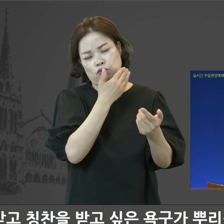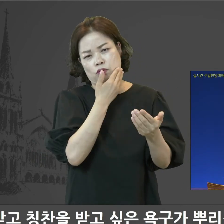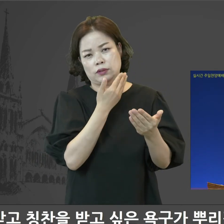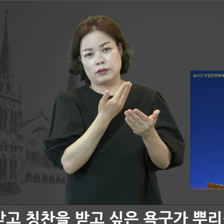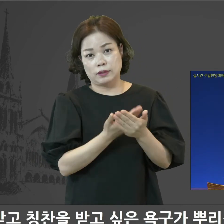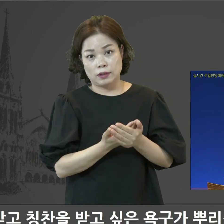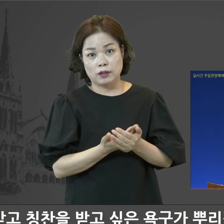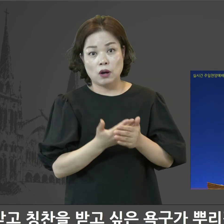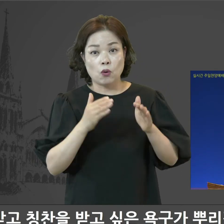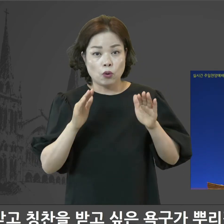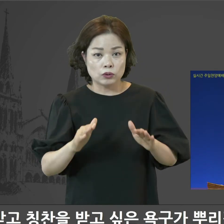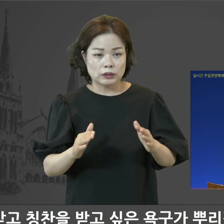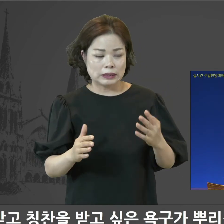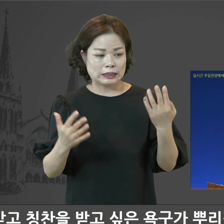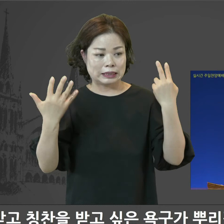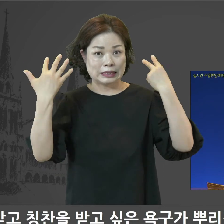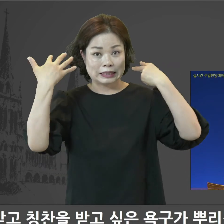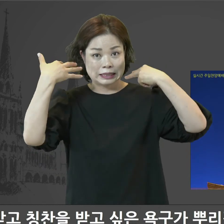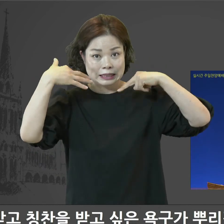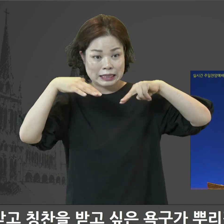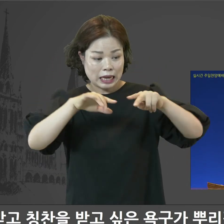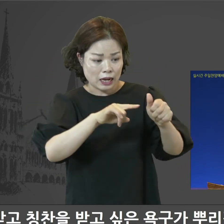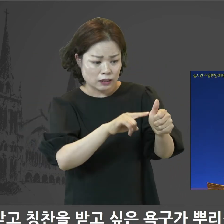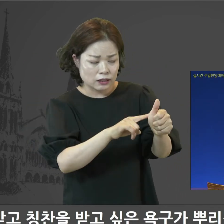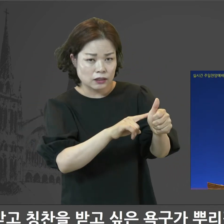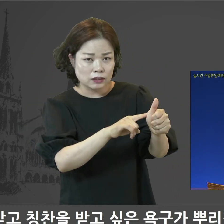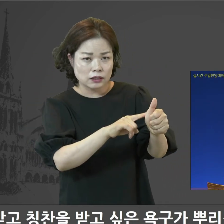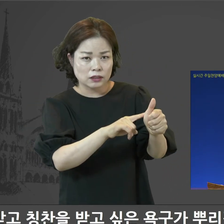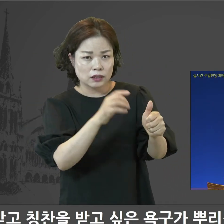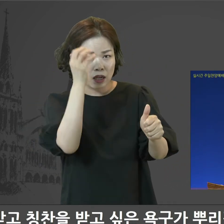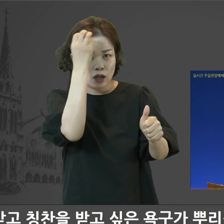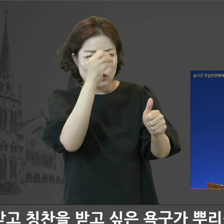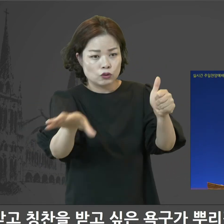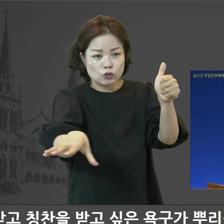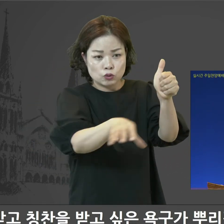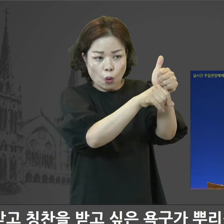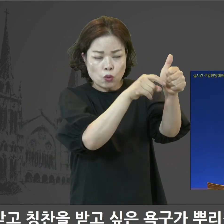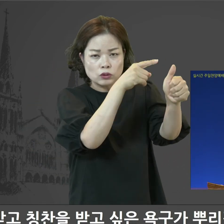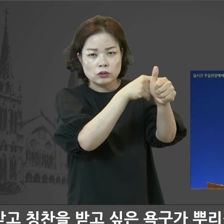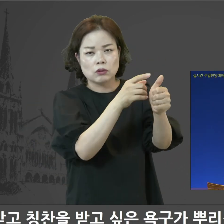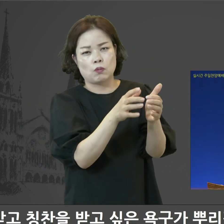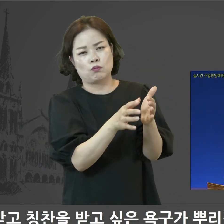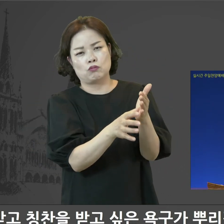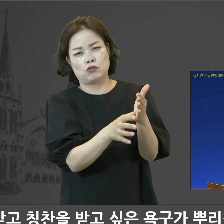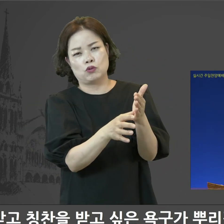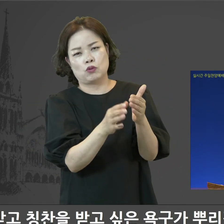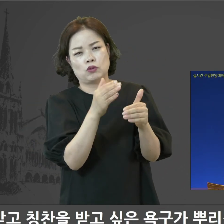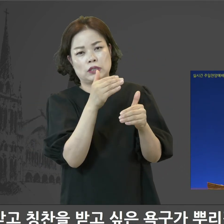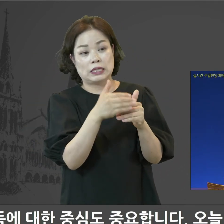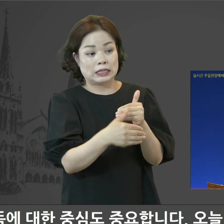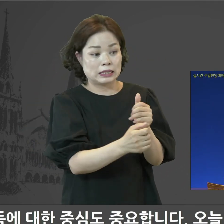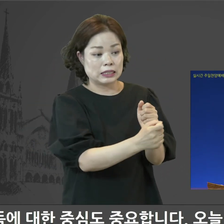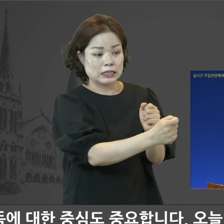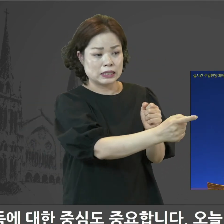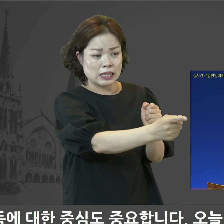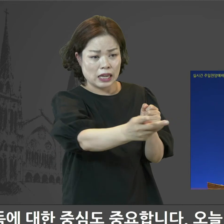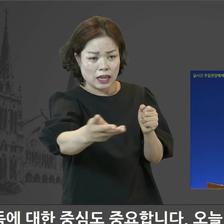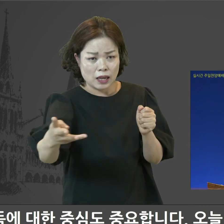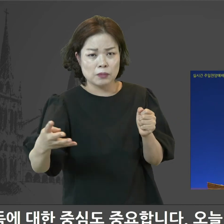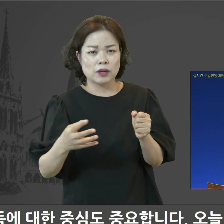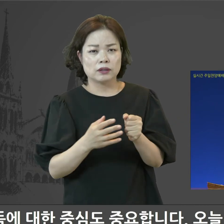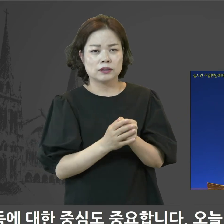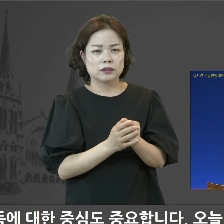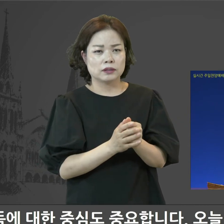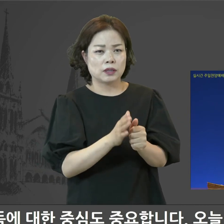중요합니다. 오늘 다니엘을 보면 그는 총리로서 물질주의, 다수의 사람들의